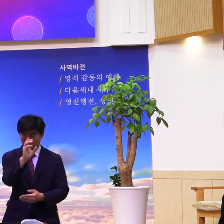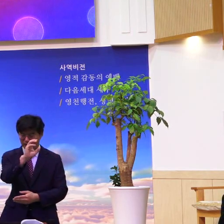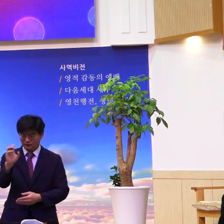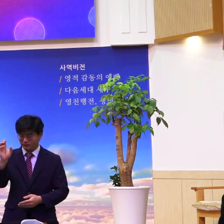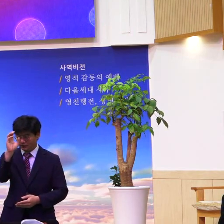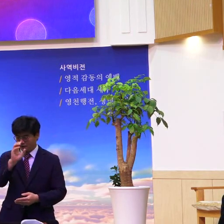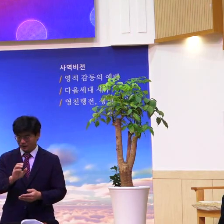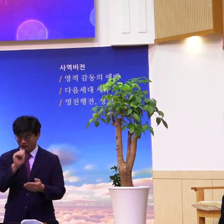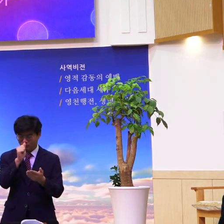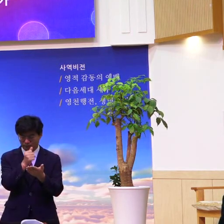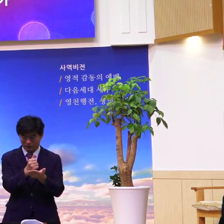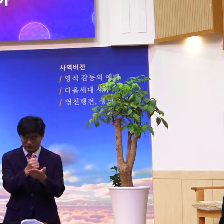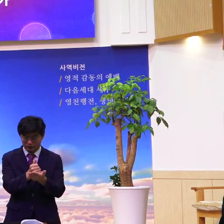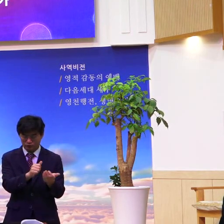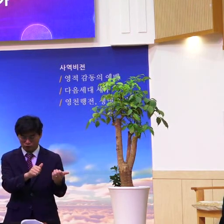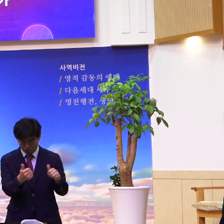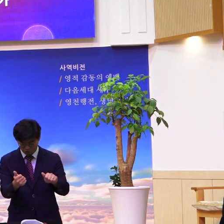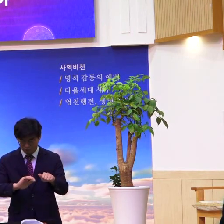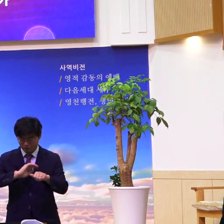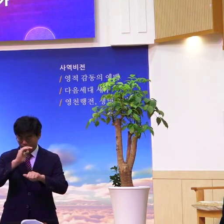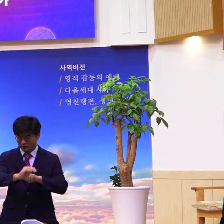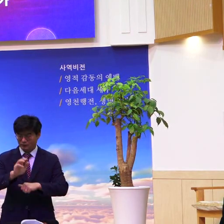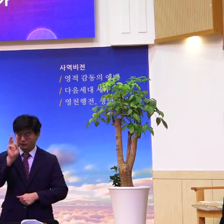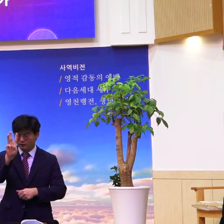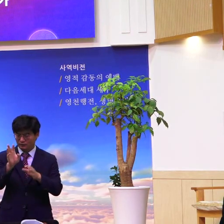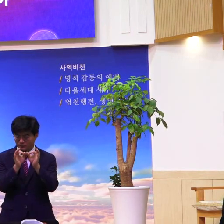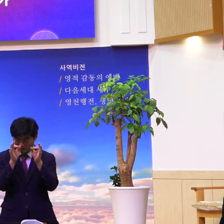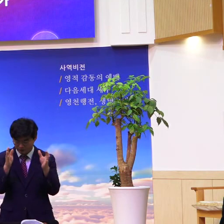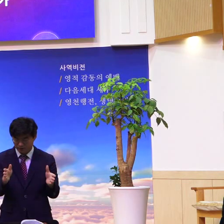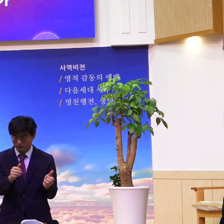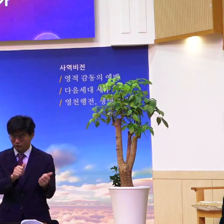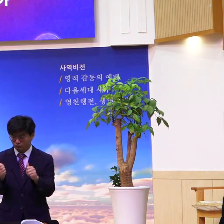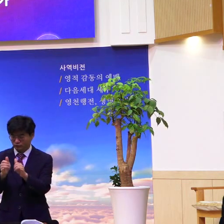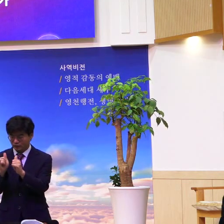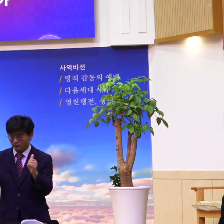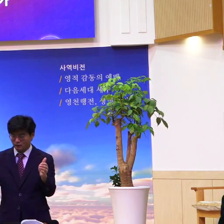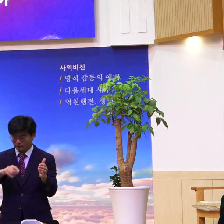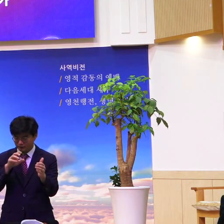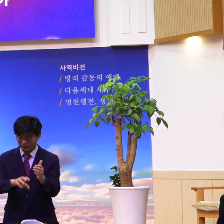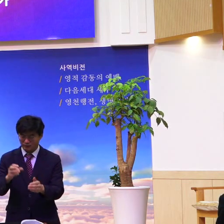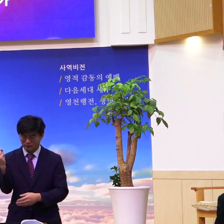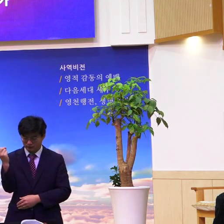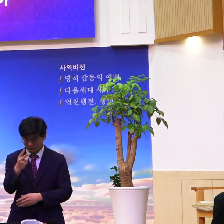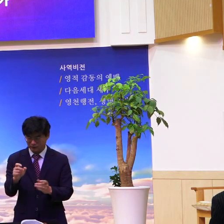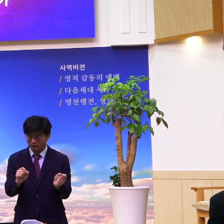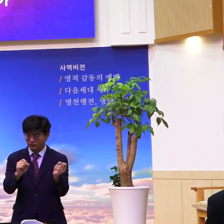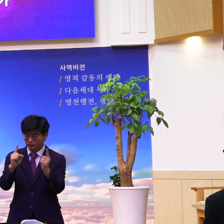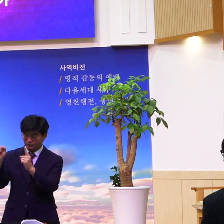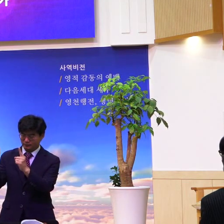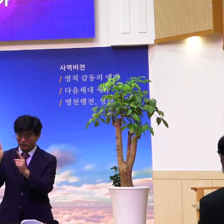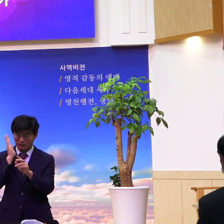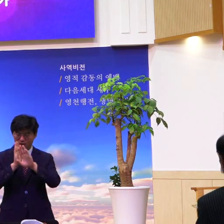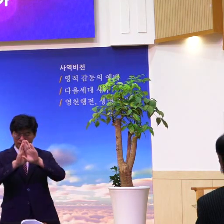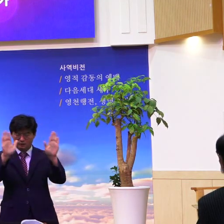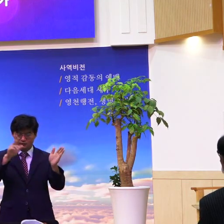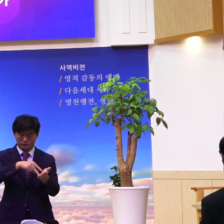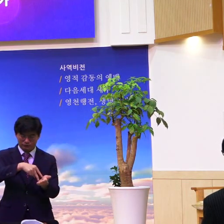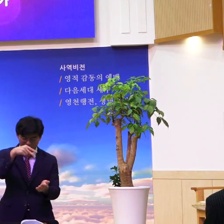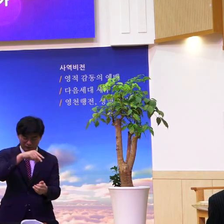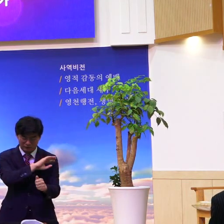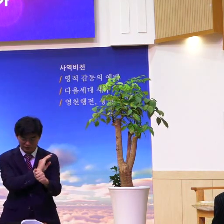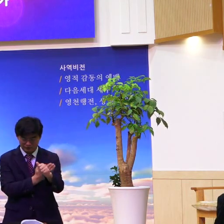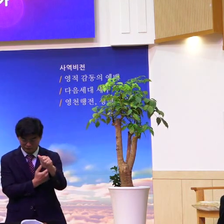못 박혀 죽으시고 장사된 지 사흘 만에 죽은 자 가운데서 다시 살아나셨으며 하늘에